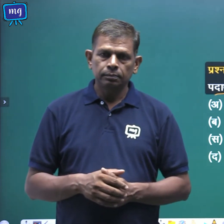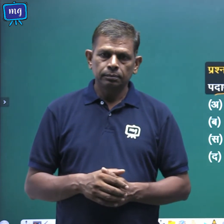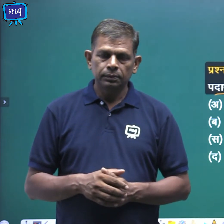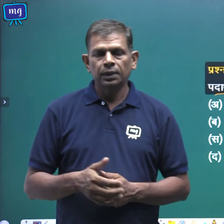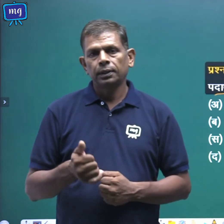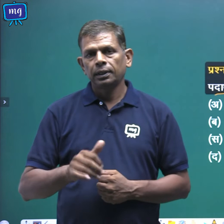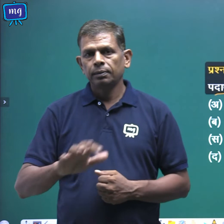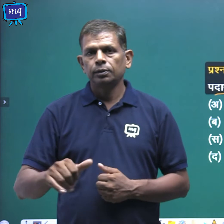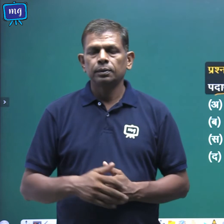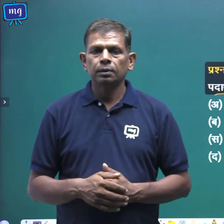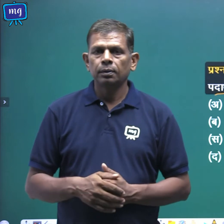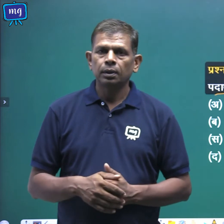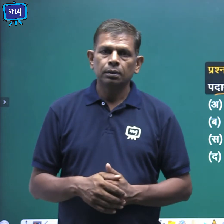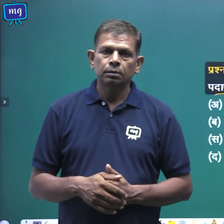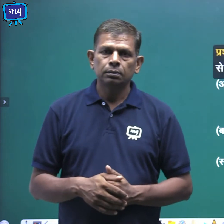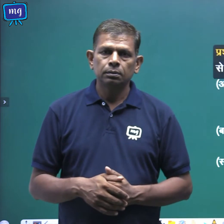ठीक है बच्चों।